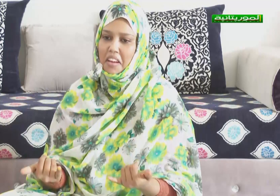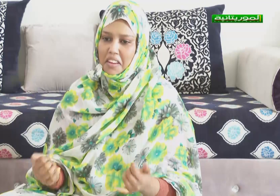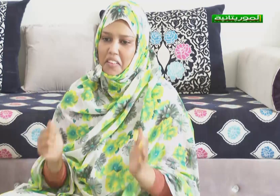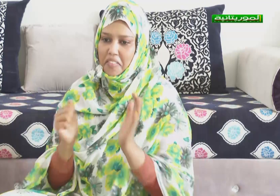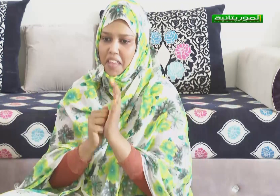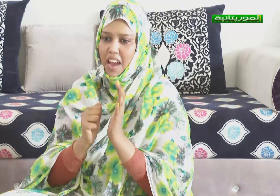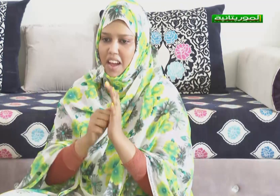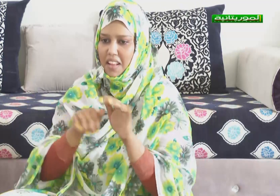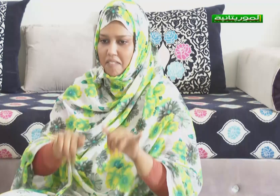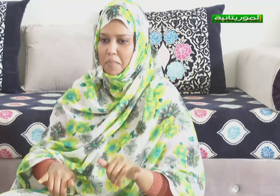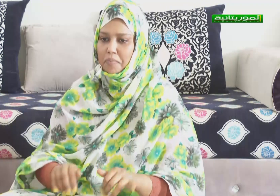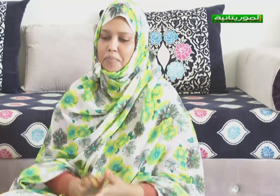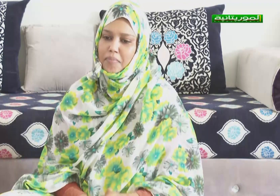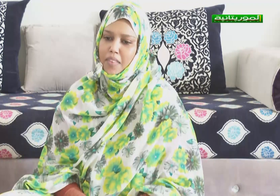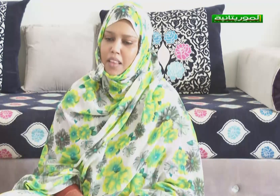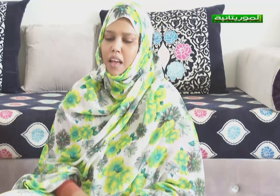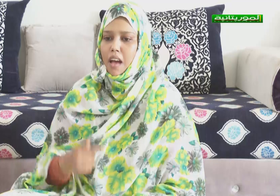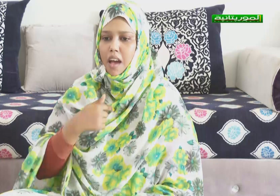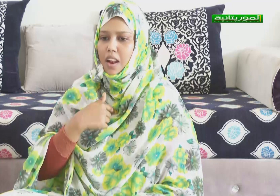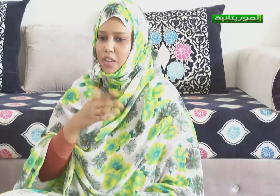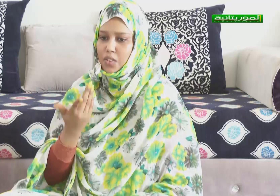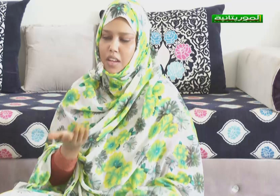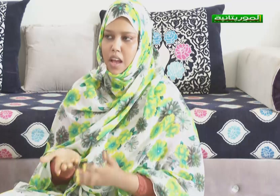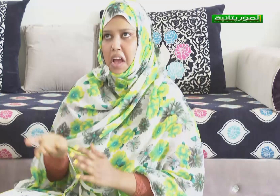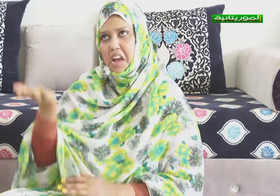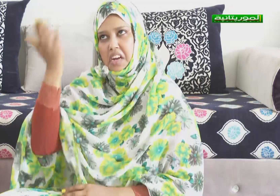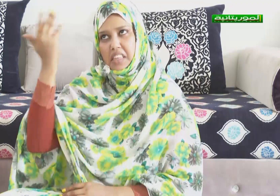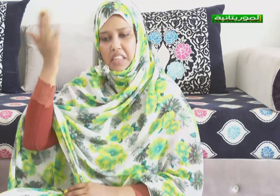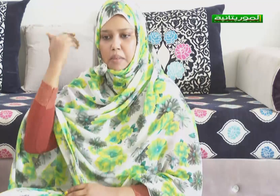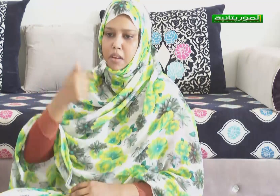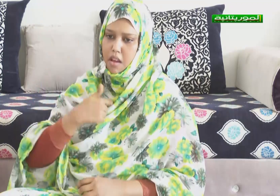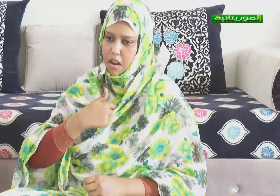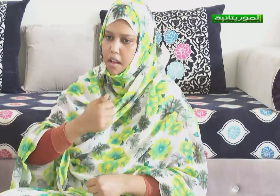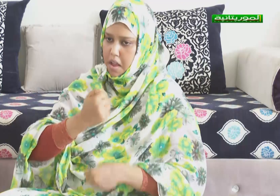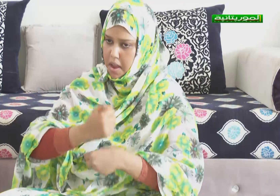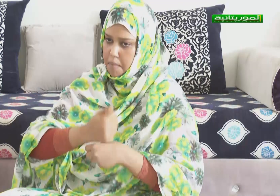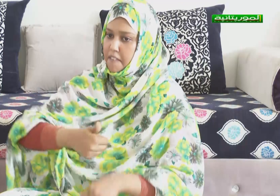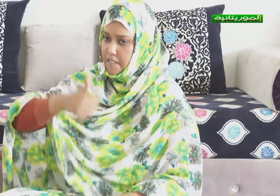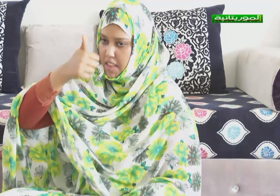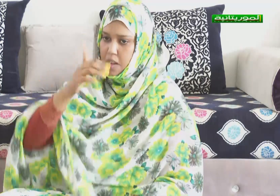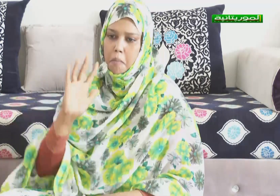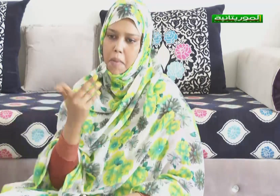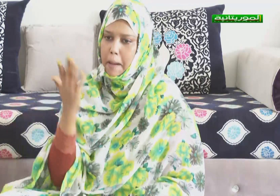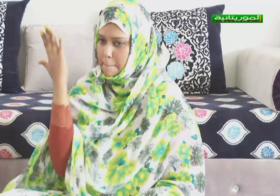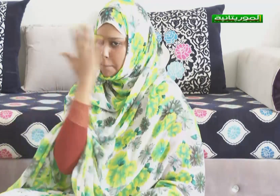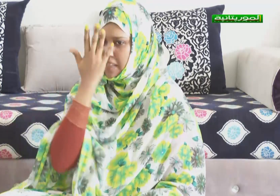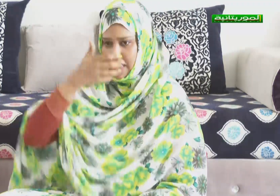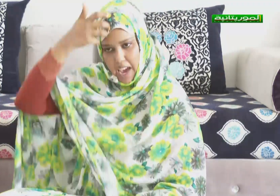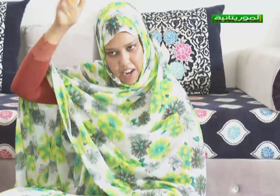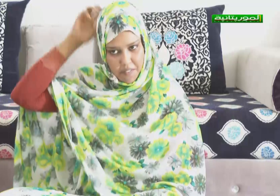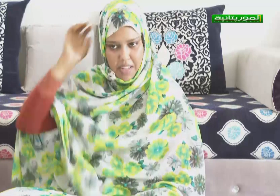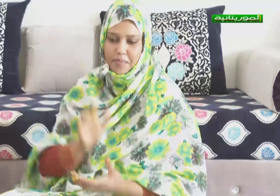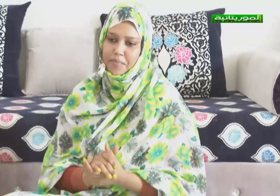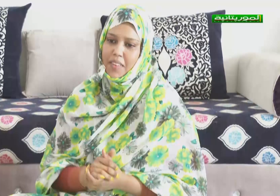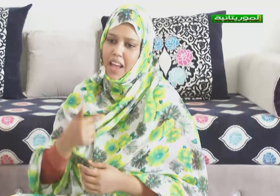مدرسة للأشخاص ذوي الإعاقة، درس فيها الأطفال الصم اللي كيفتي، وما كنت نتقاضى أي